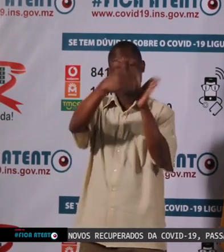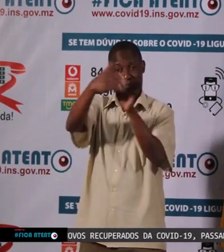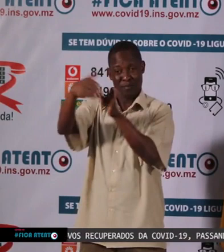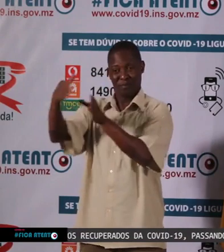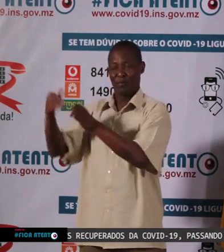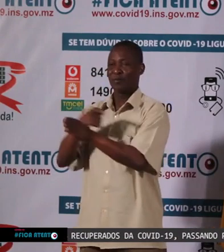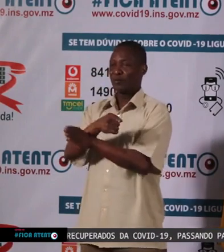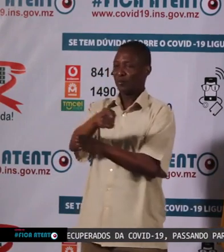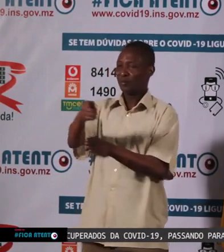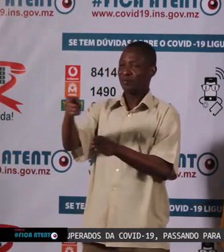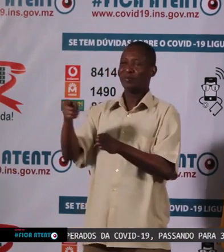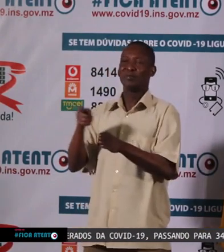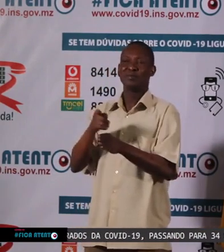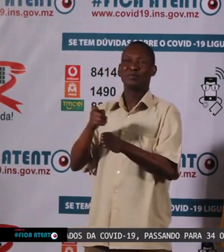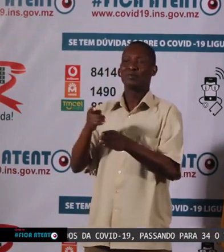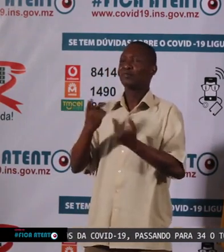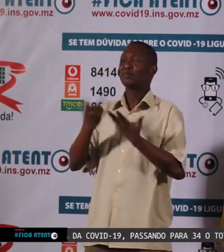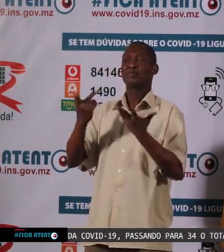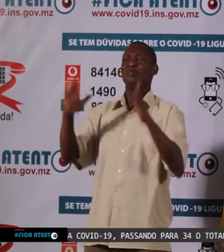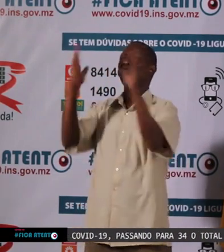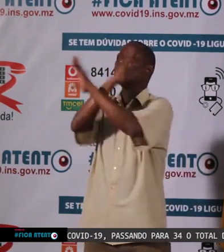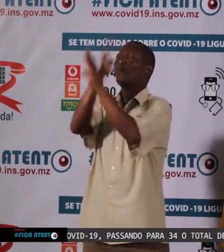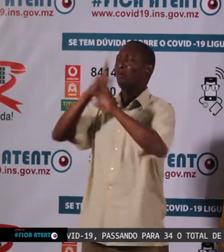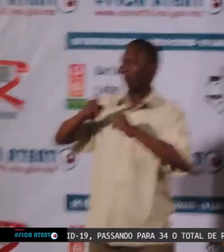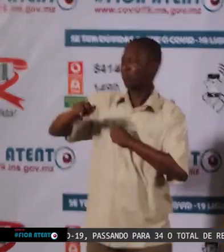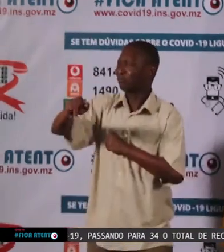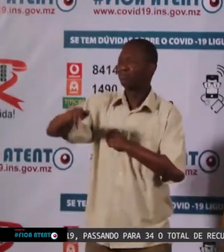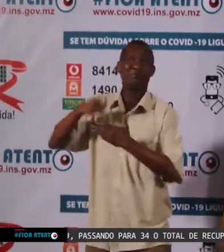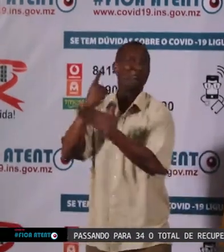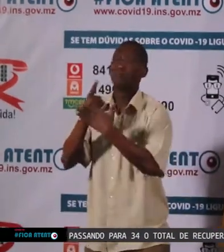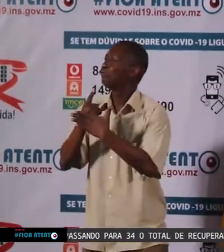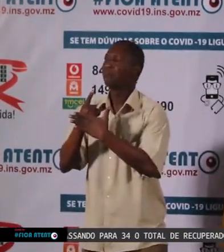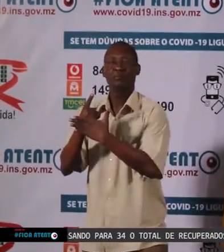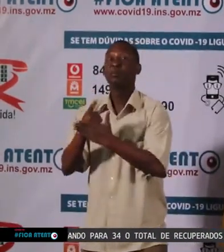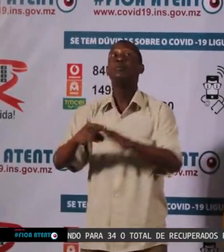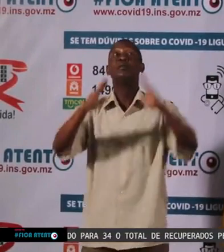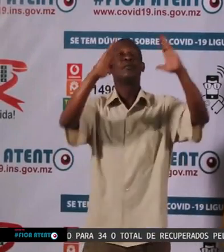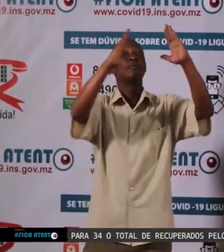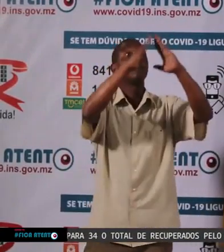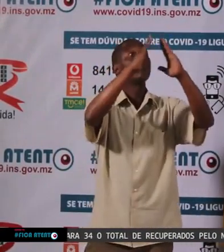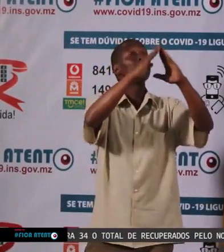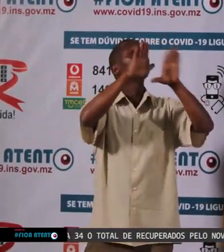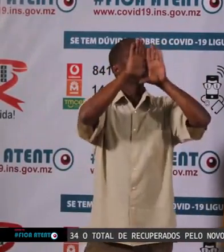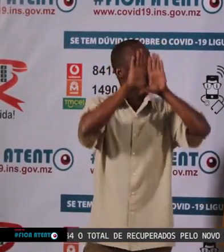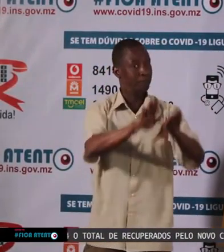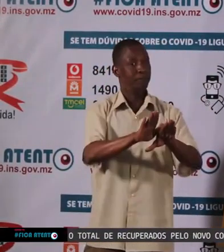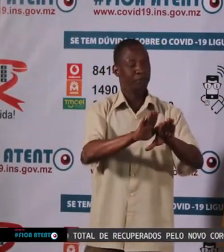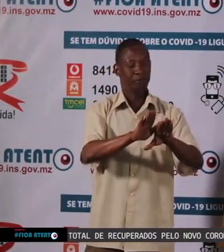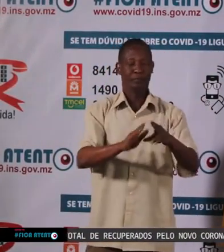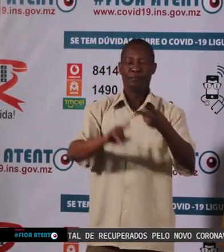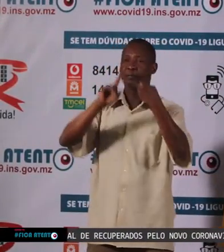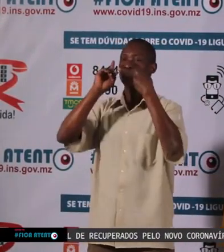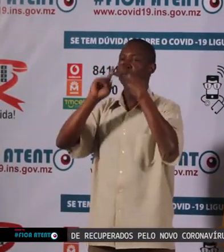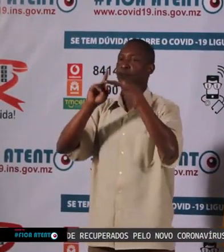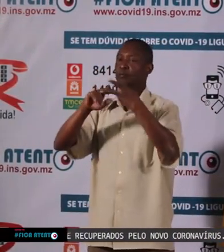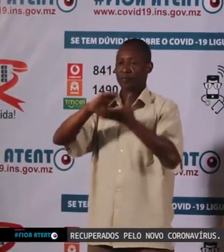necessidade de estarem a se movimentar, devem estar em casa. Lavar frequentemente as mãos